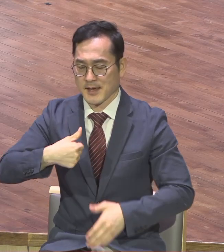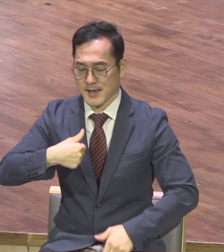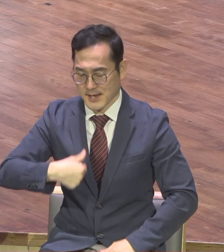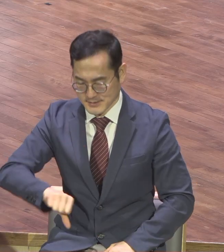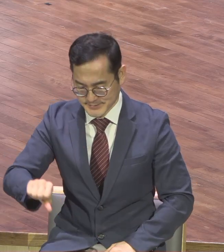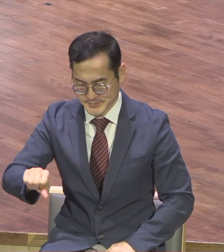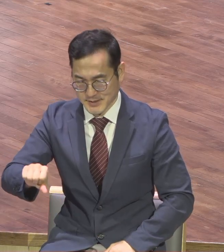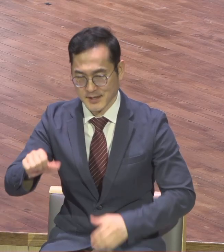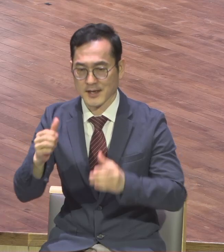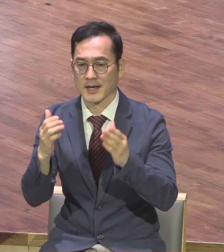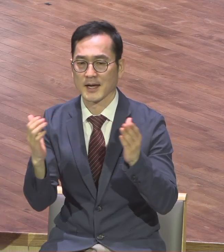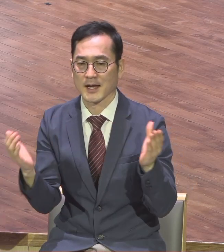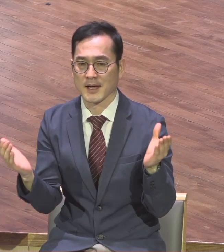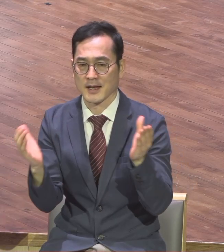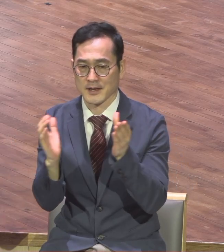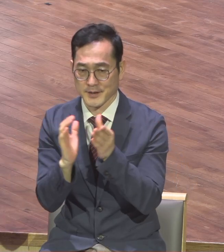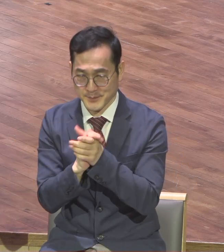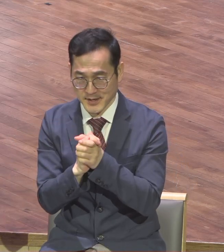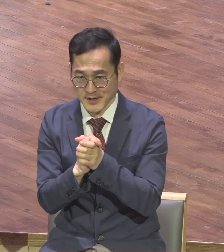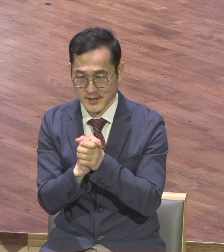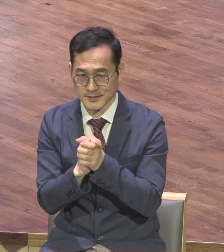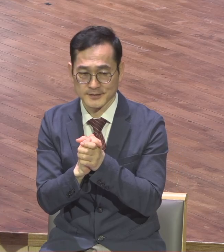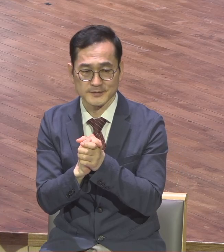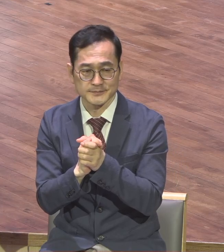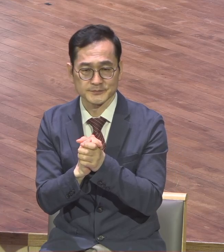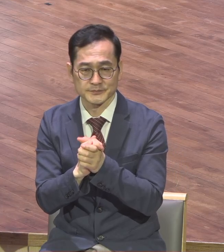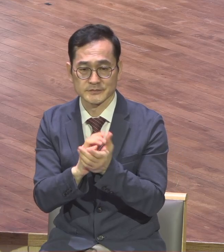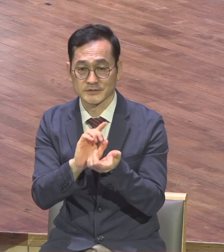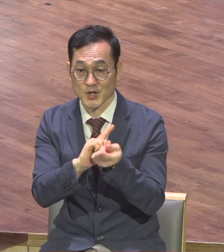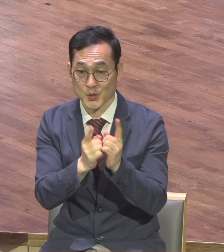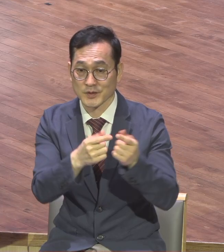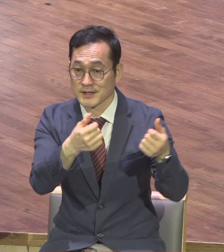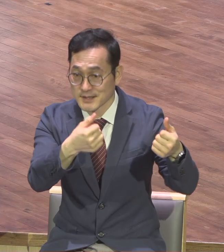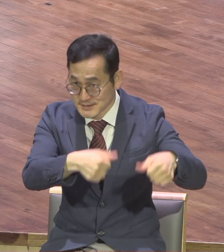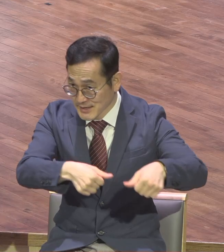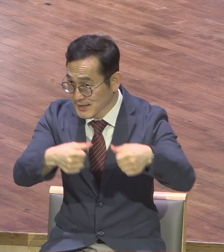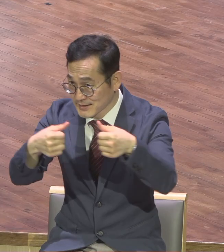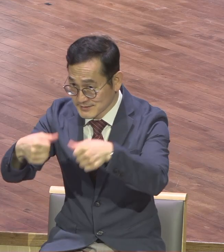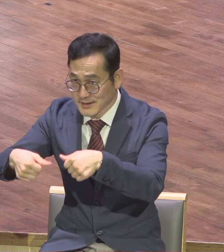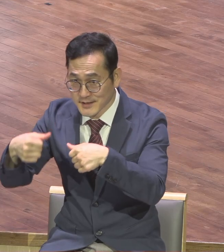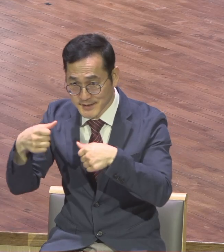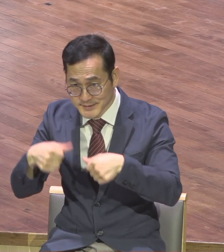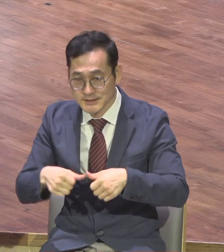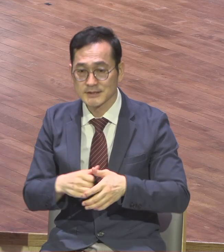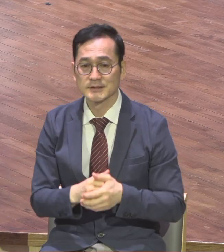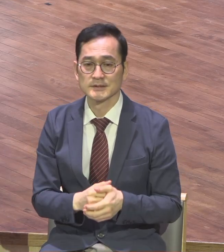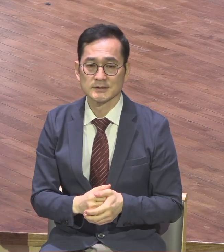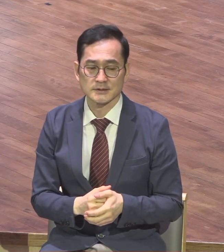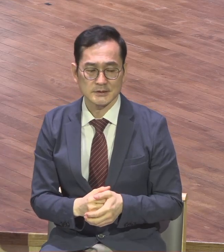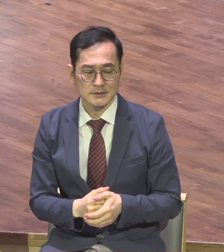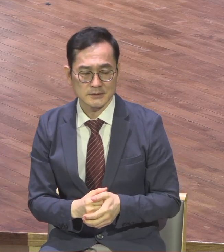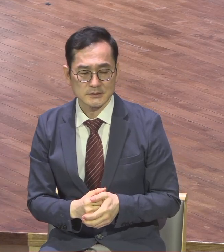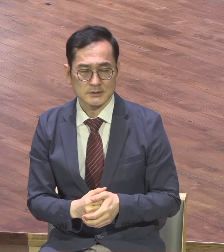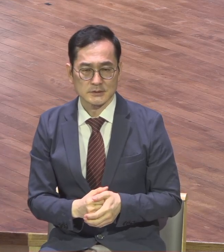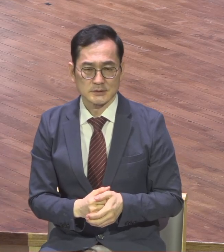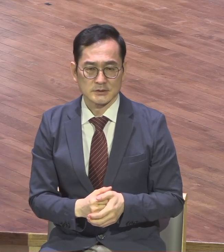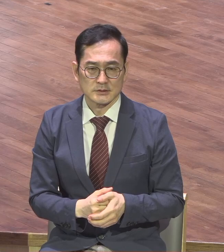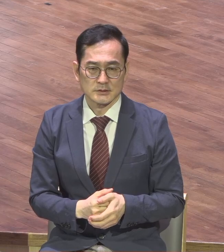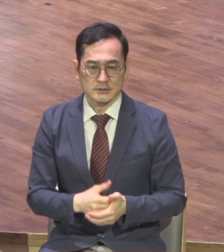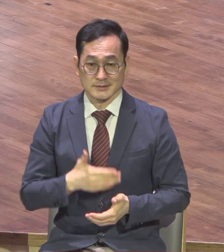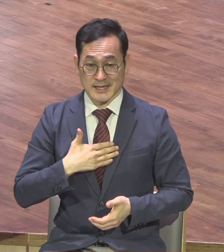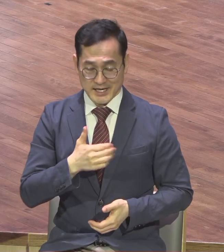아들이십니다. 아멘. 우리 해외 성도들 같이 서로 다 인사합시다. 정체성을